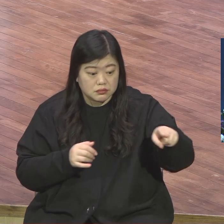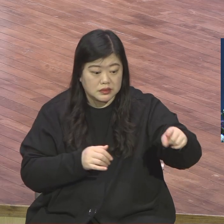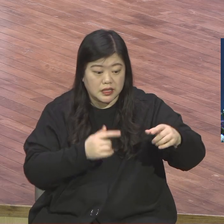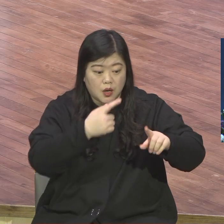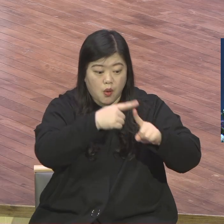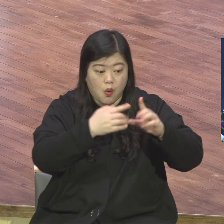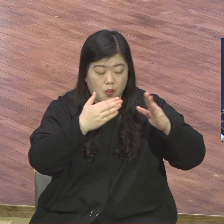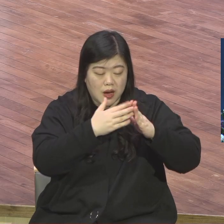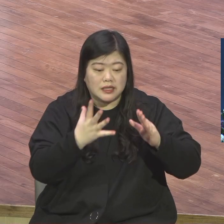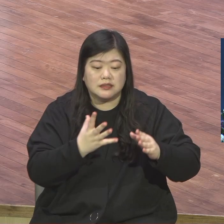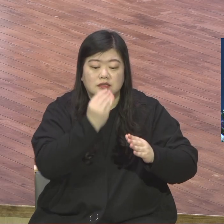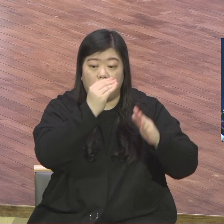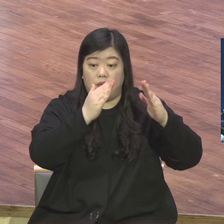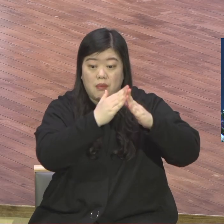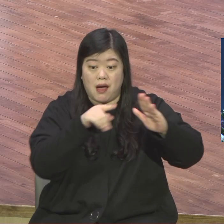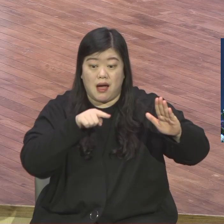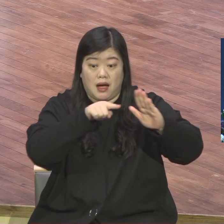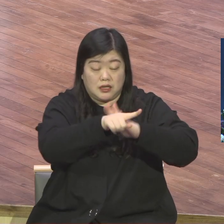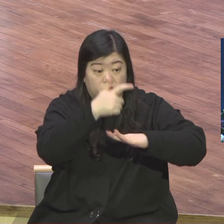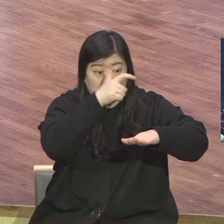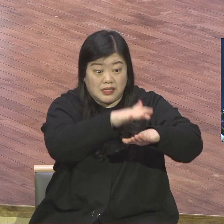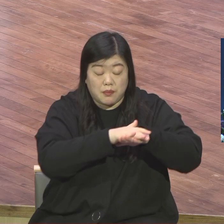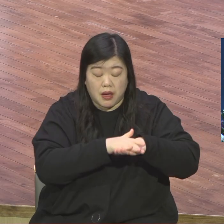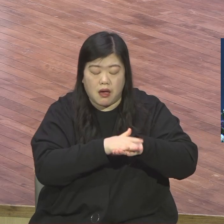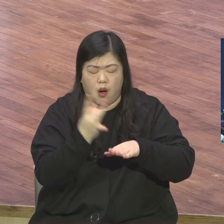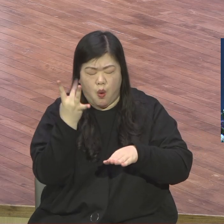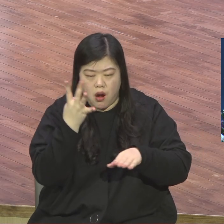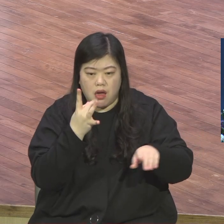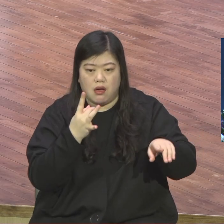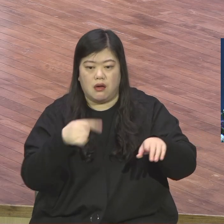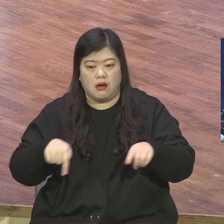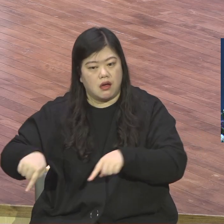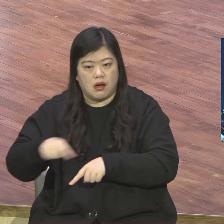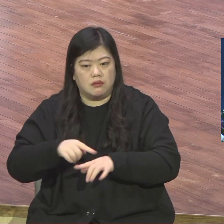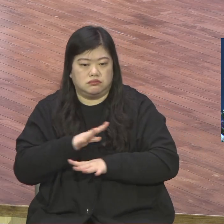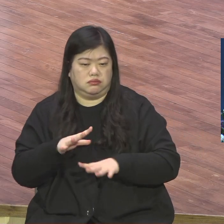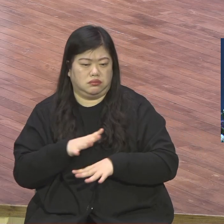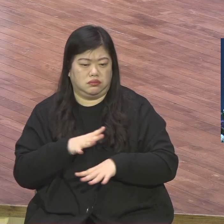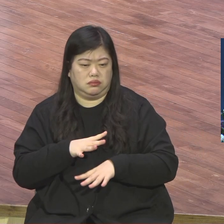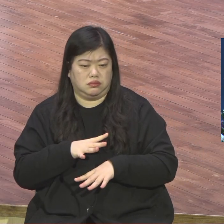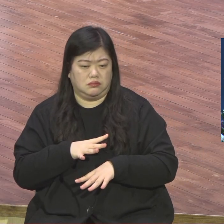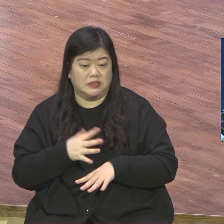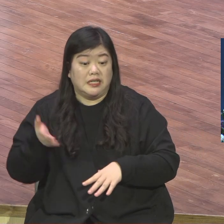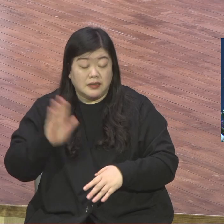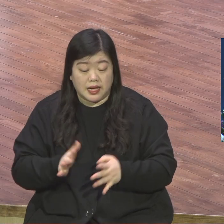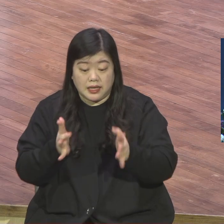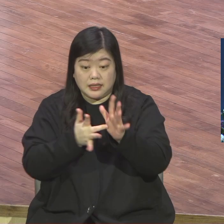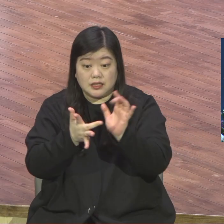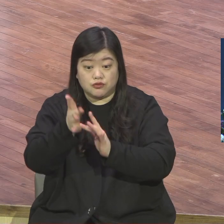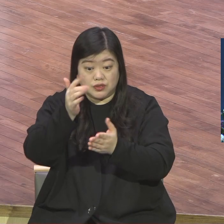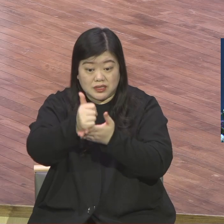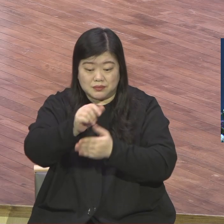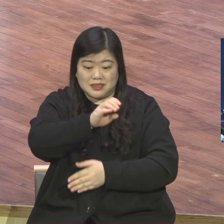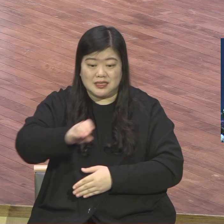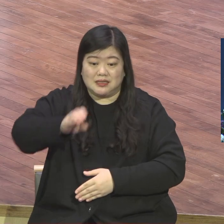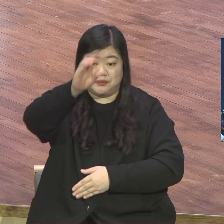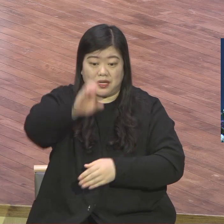그런데 예수 그리스도께서 십자가상에서 다 이루었다 하는 그